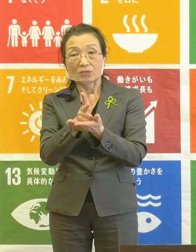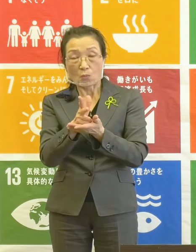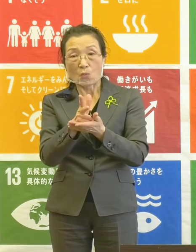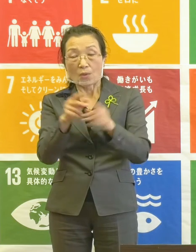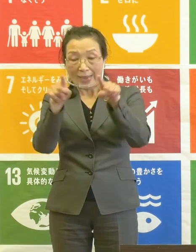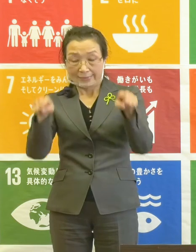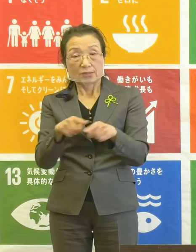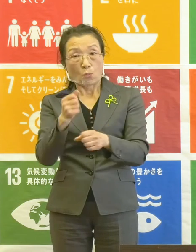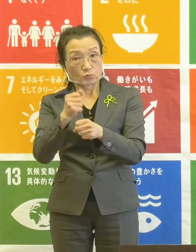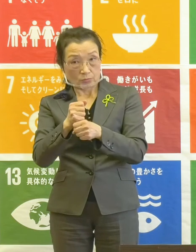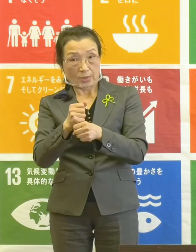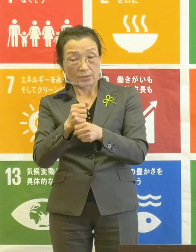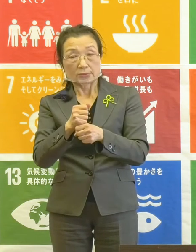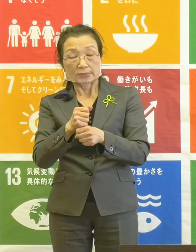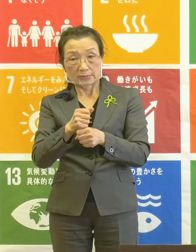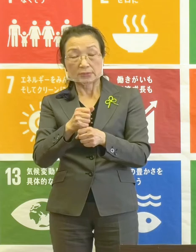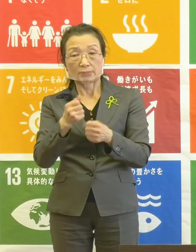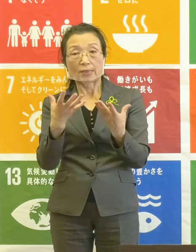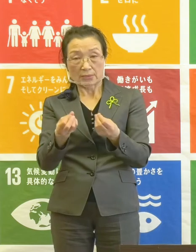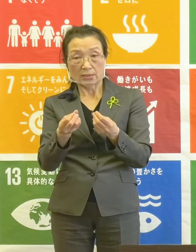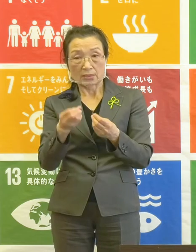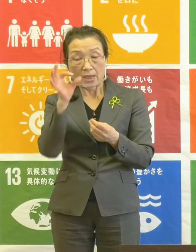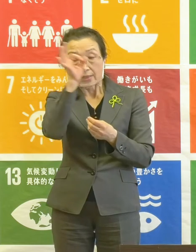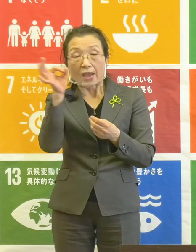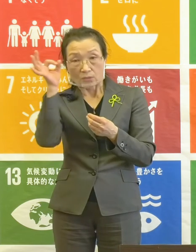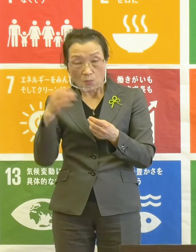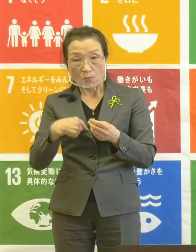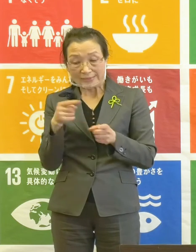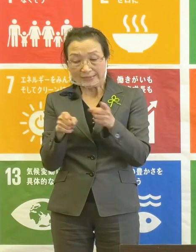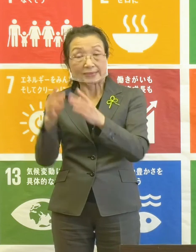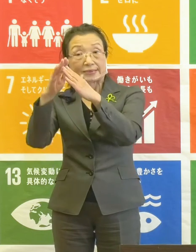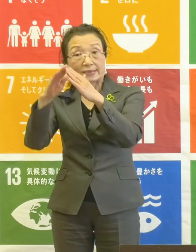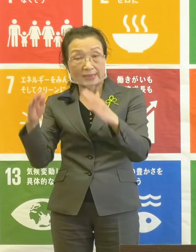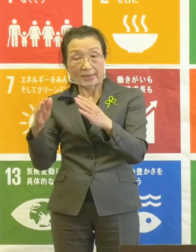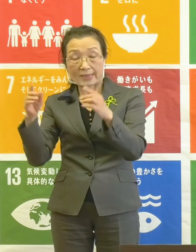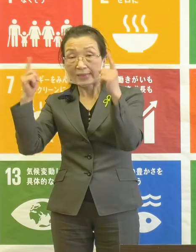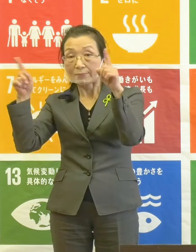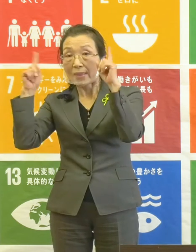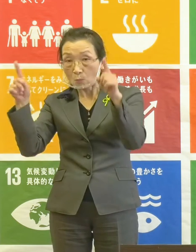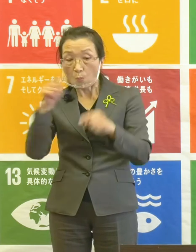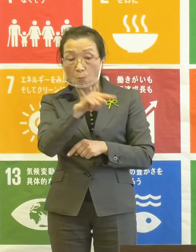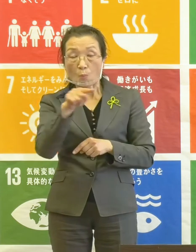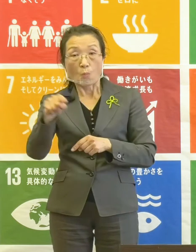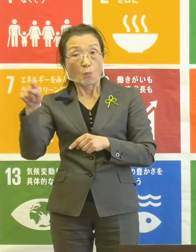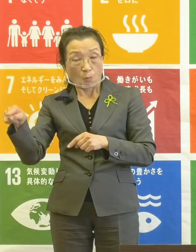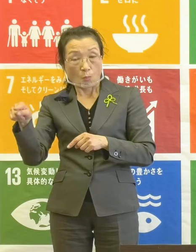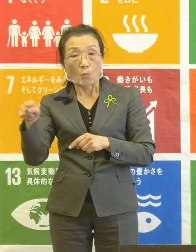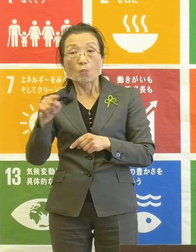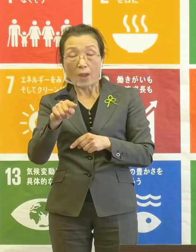成しました。これら観光、自治体、自治会、イベントについては、単